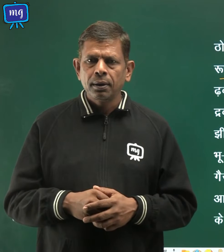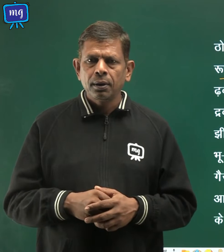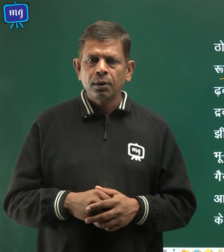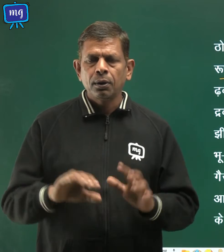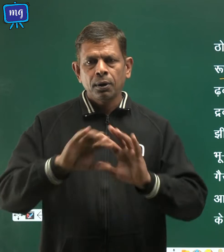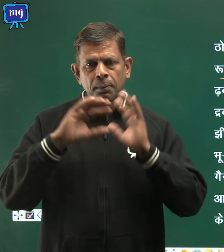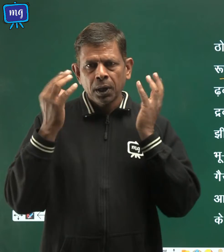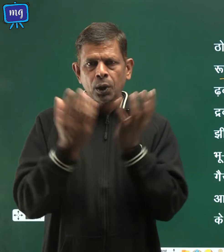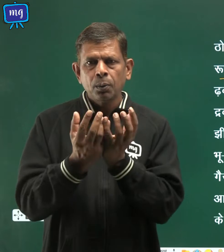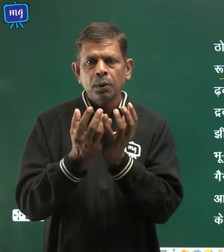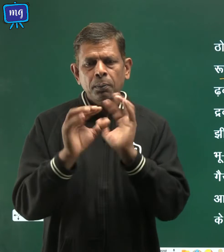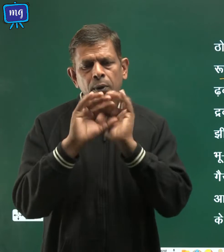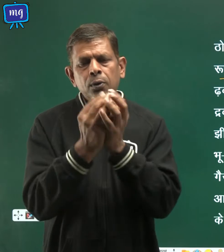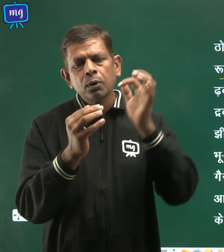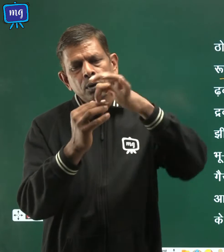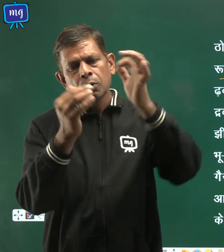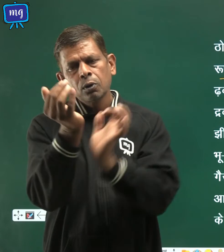पृथ्वी के ध्रुवों पर